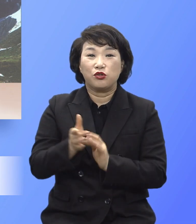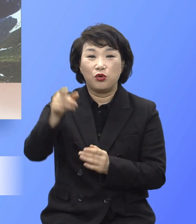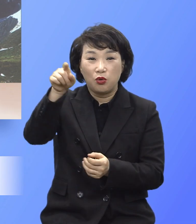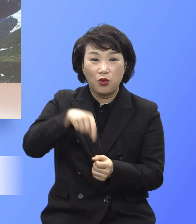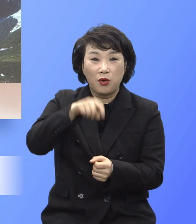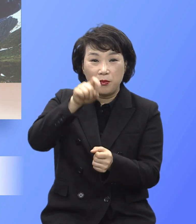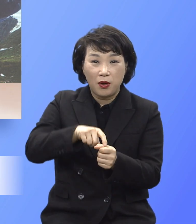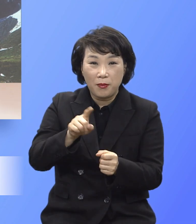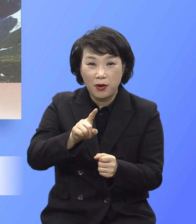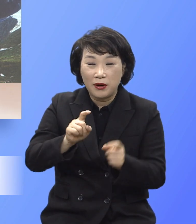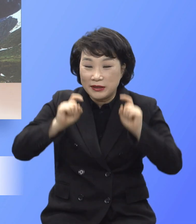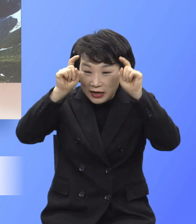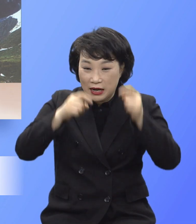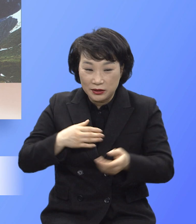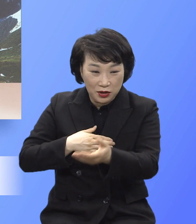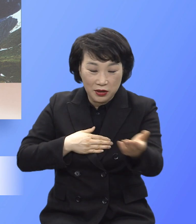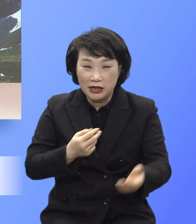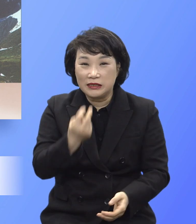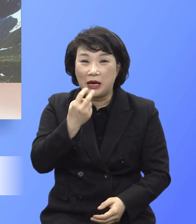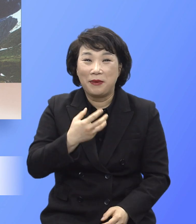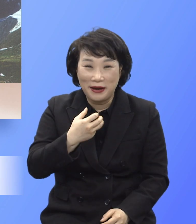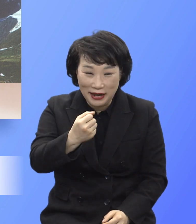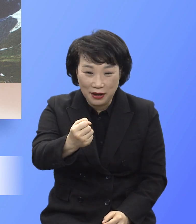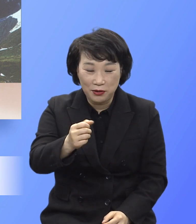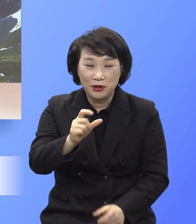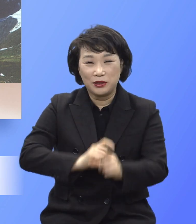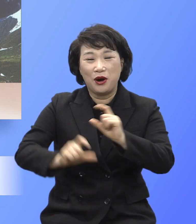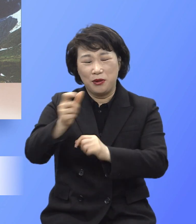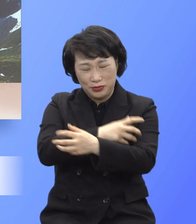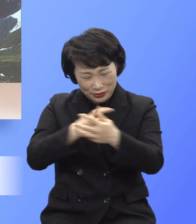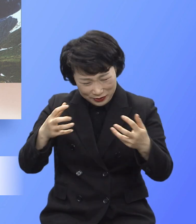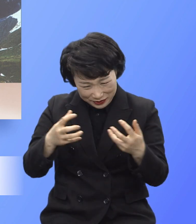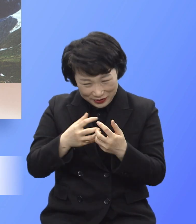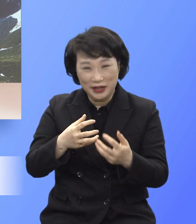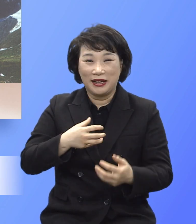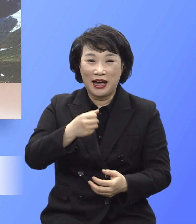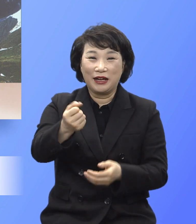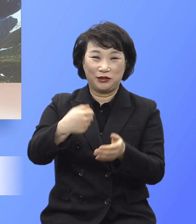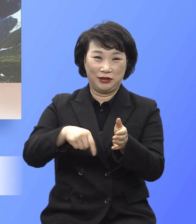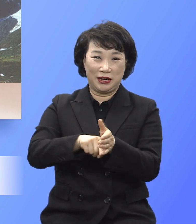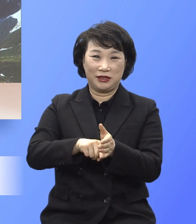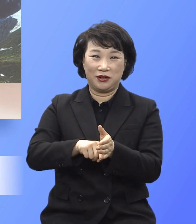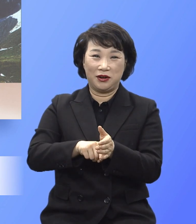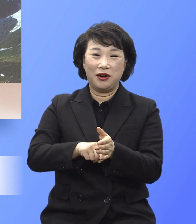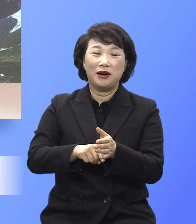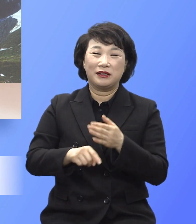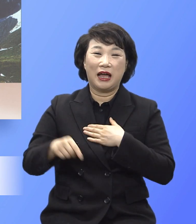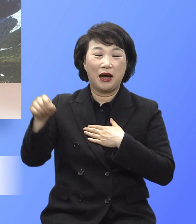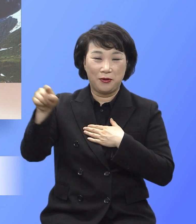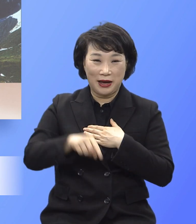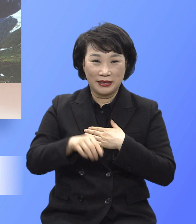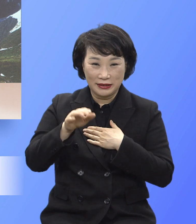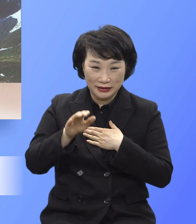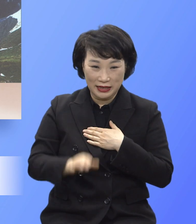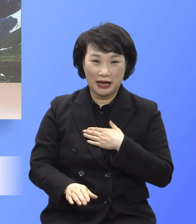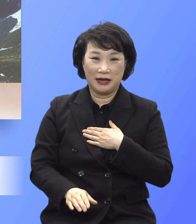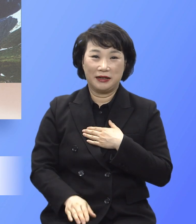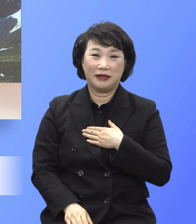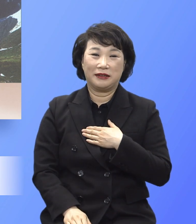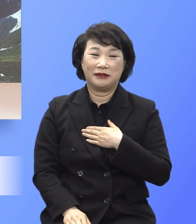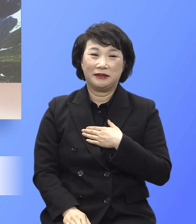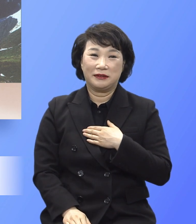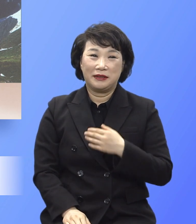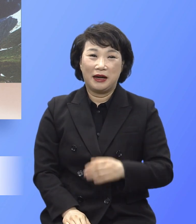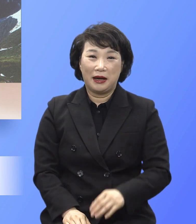것은 양으로 생명을 얻게 하고 더 풍성히 얻게 하려 하는